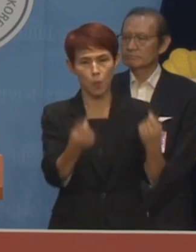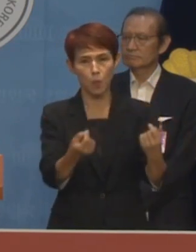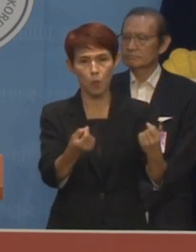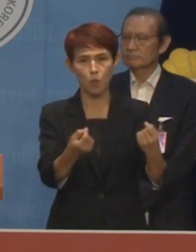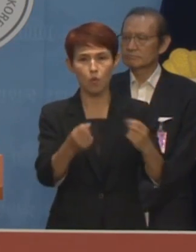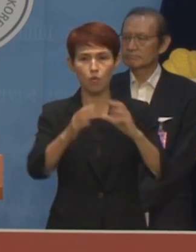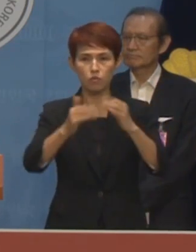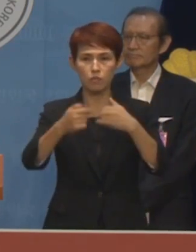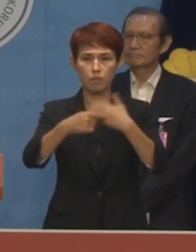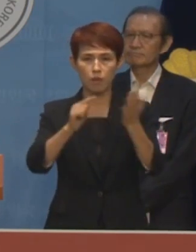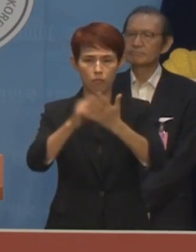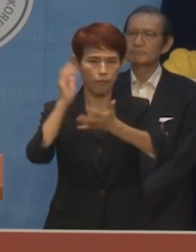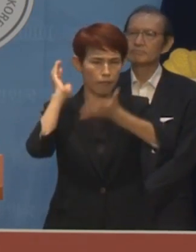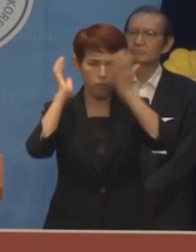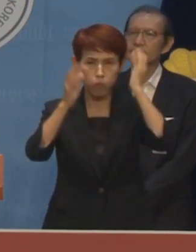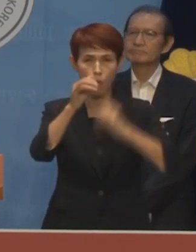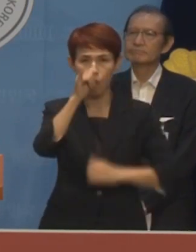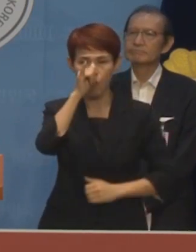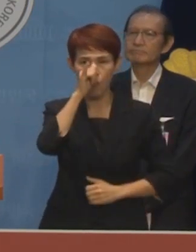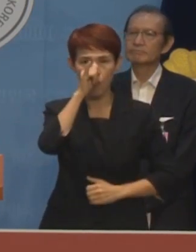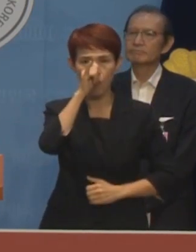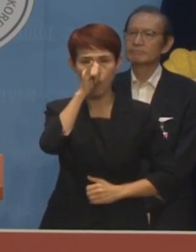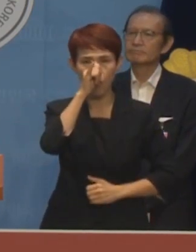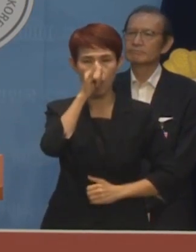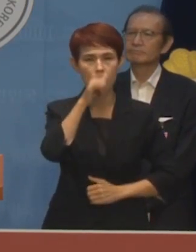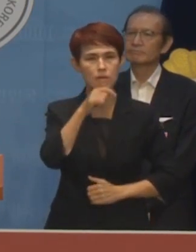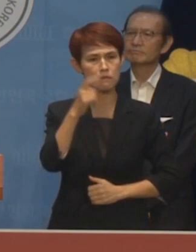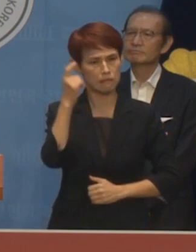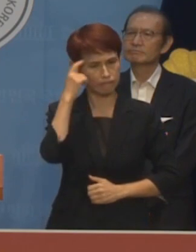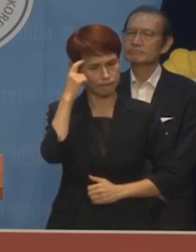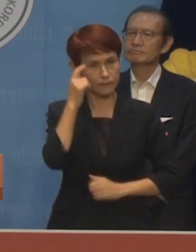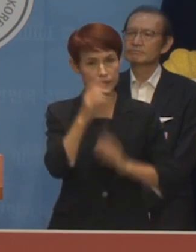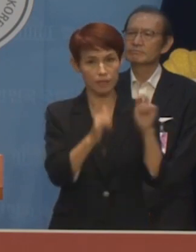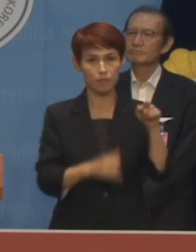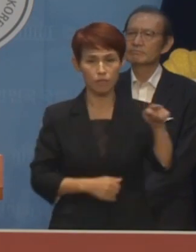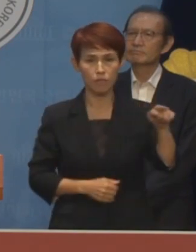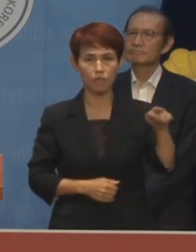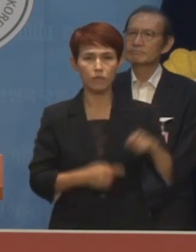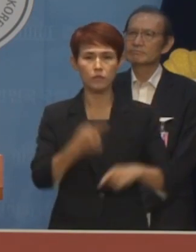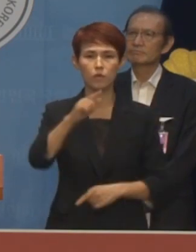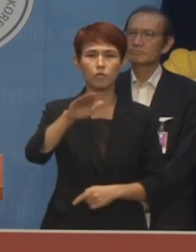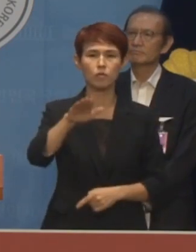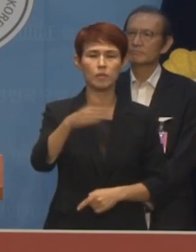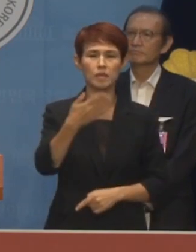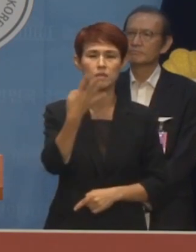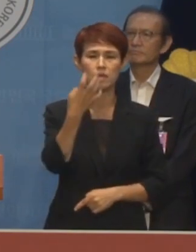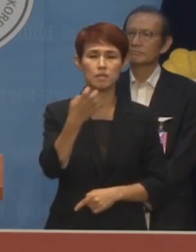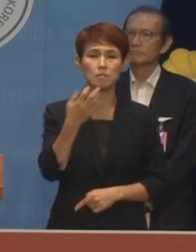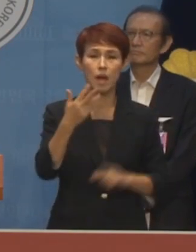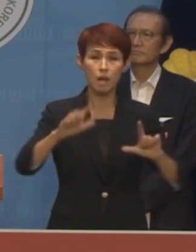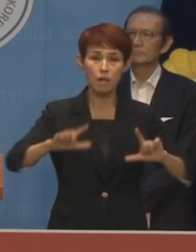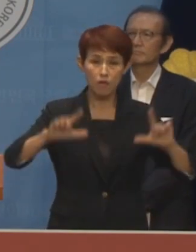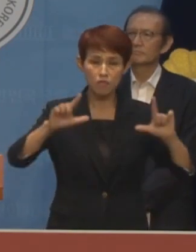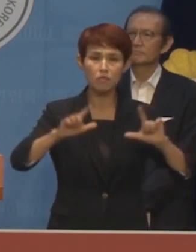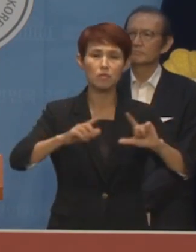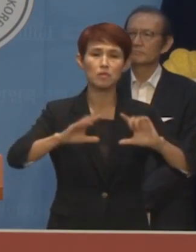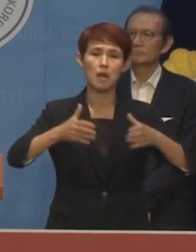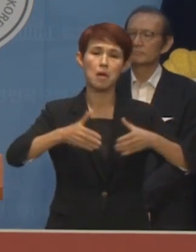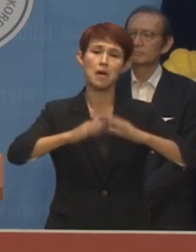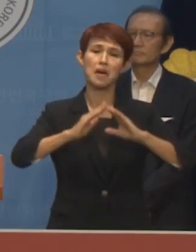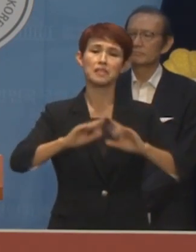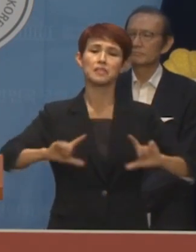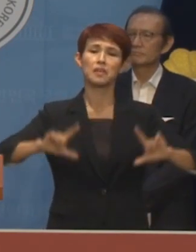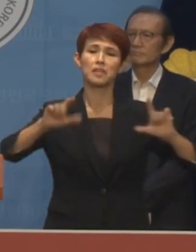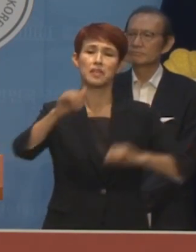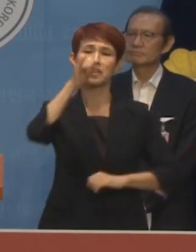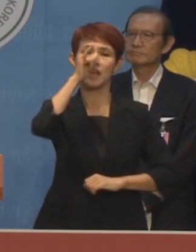정서를 교란시키는 친일 사관 학자들은 우매하게도 1948년 건국절 주장과 식민지 지배를